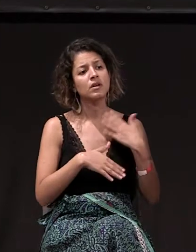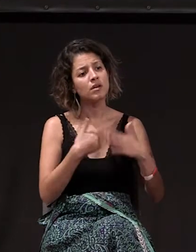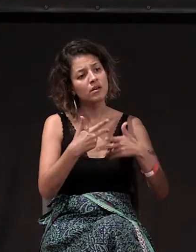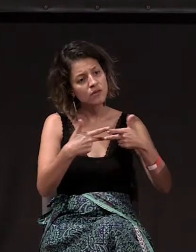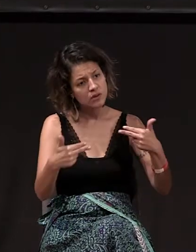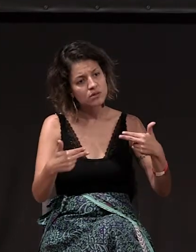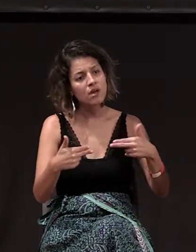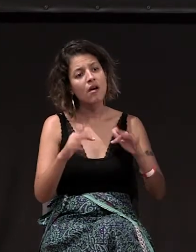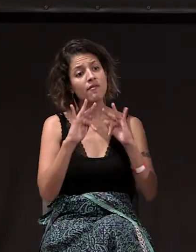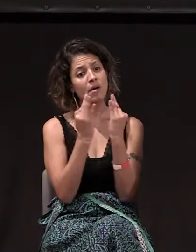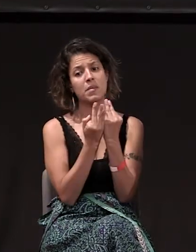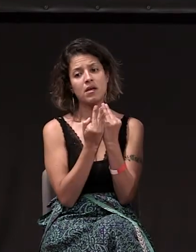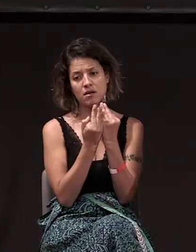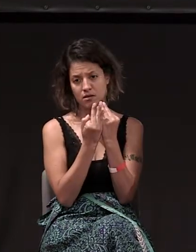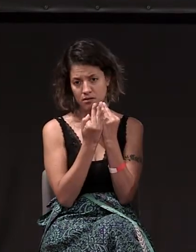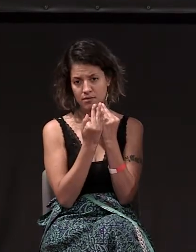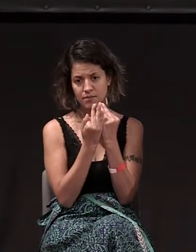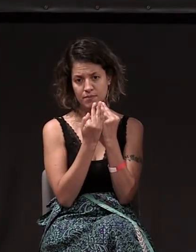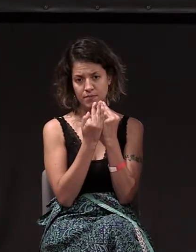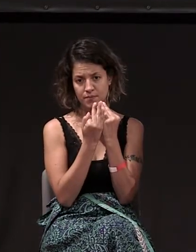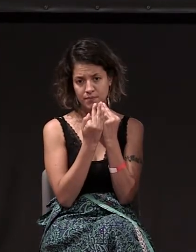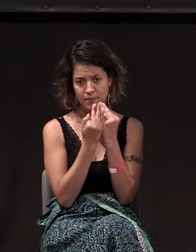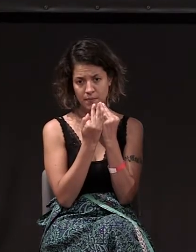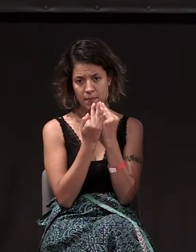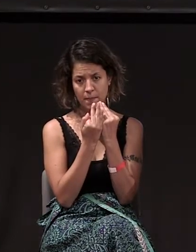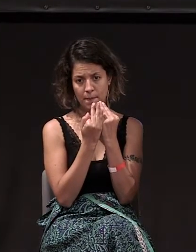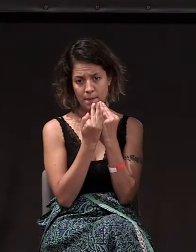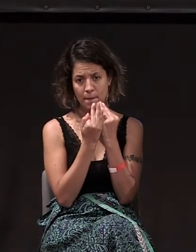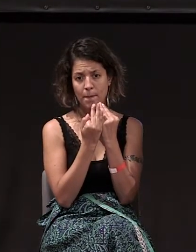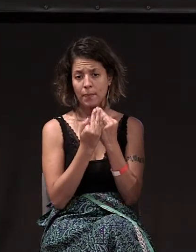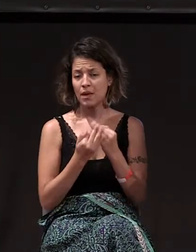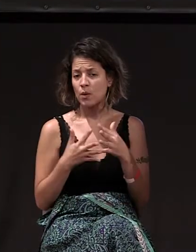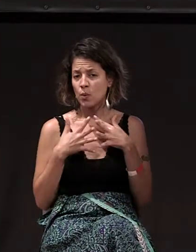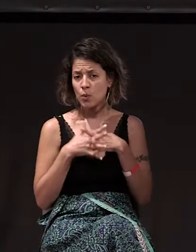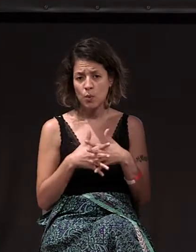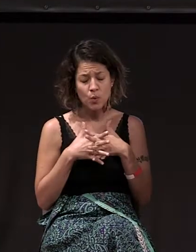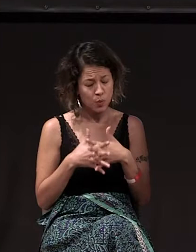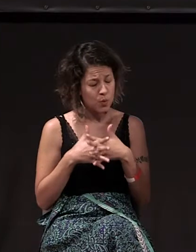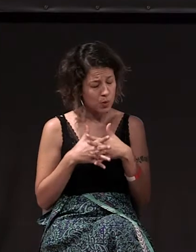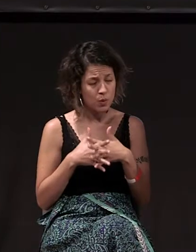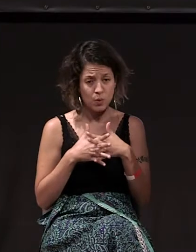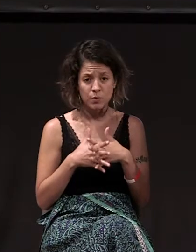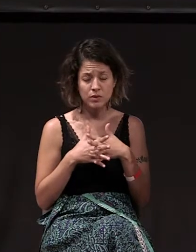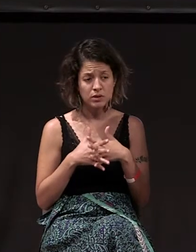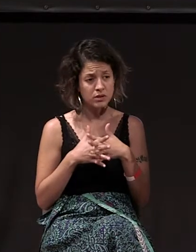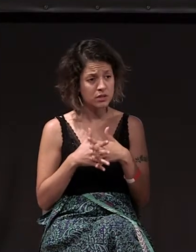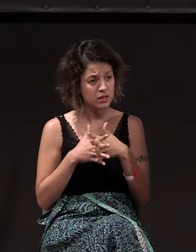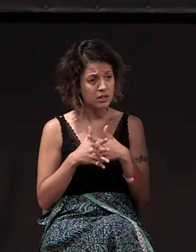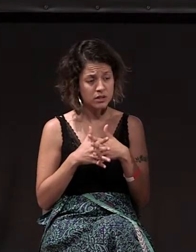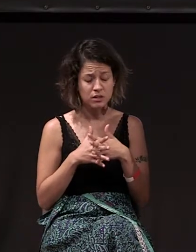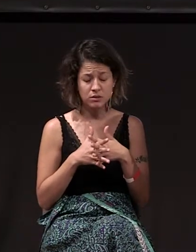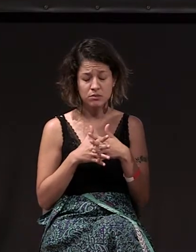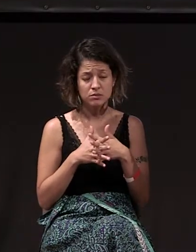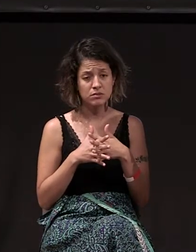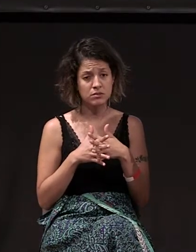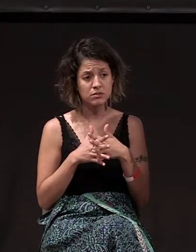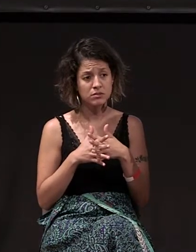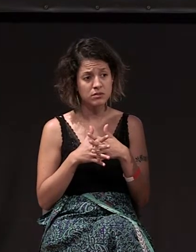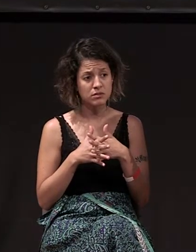pela família. E, assim, é muito complicado. Eu ouvi